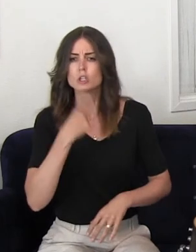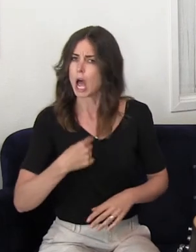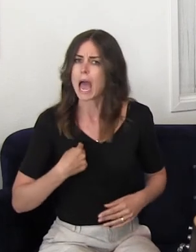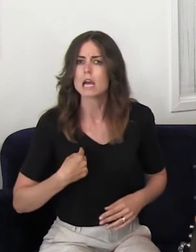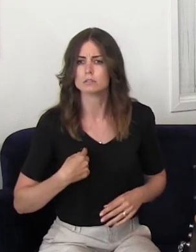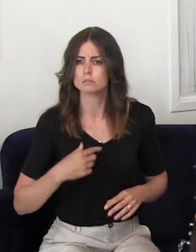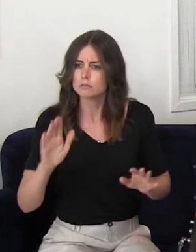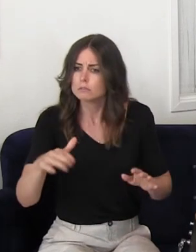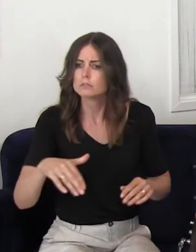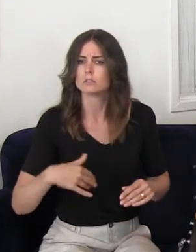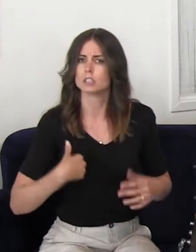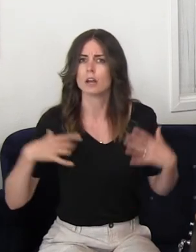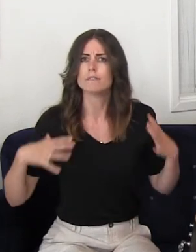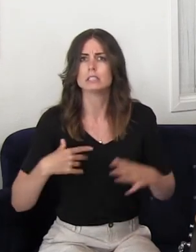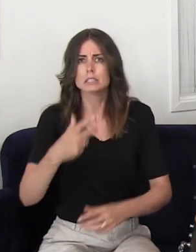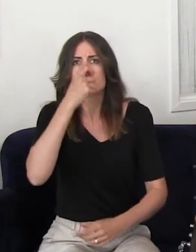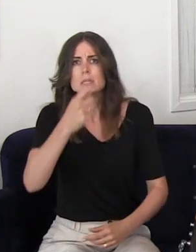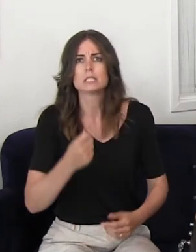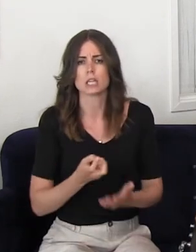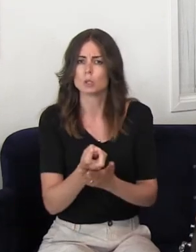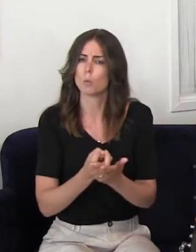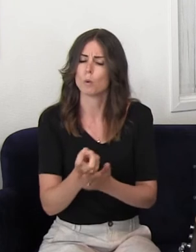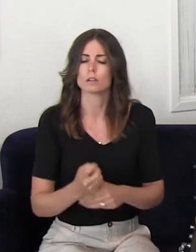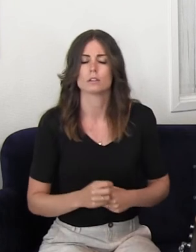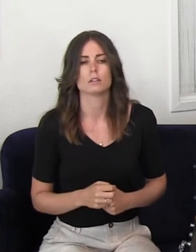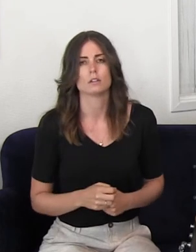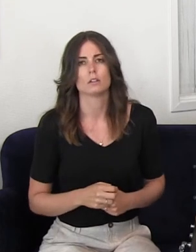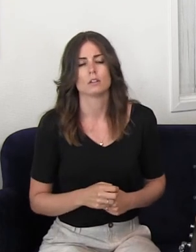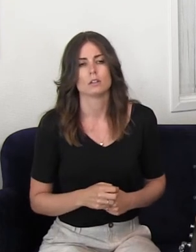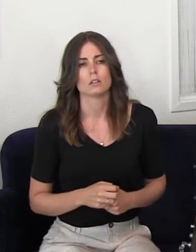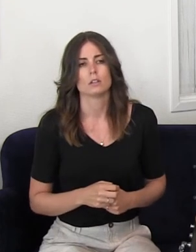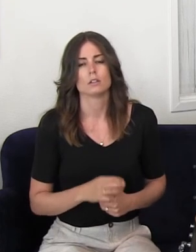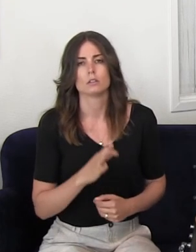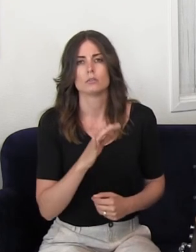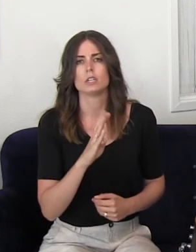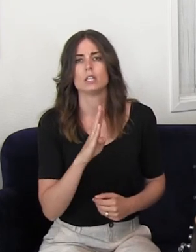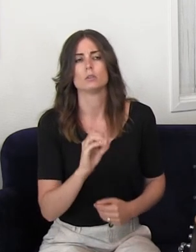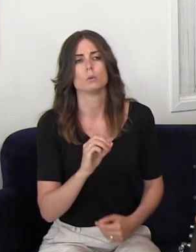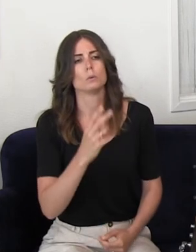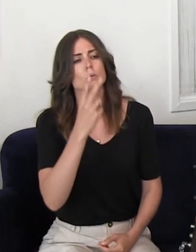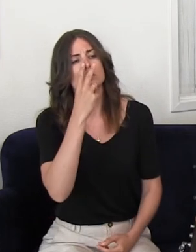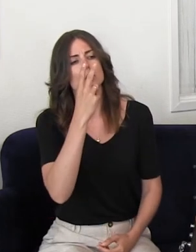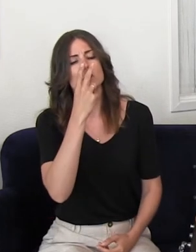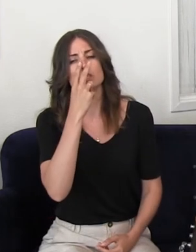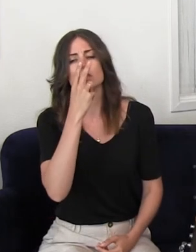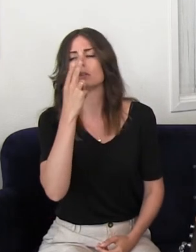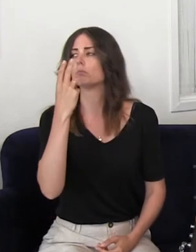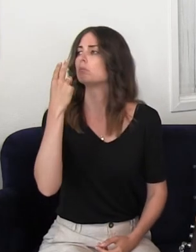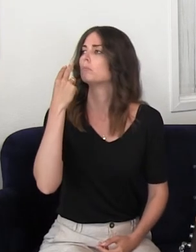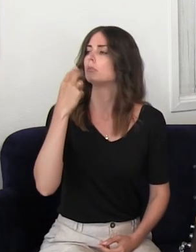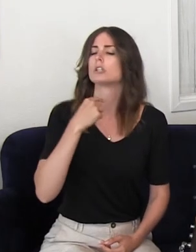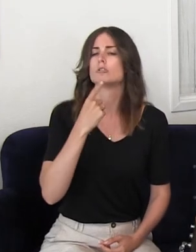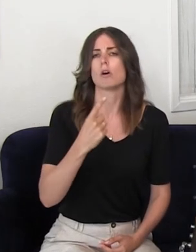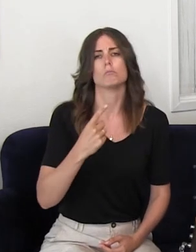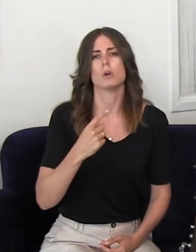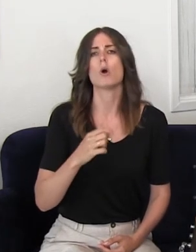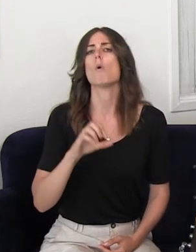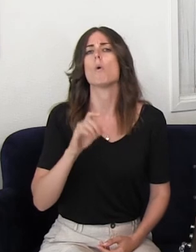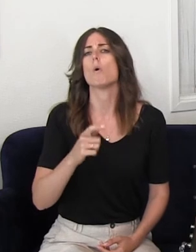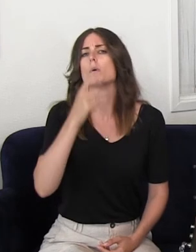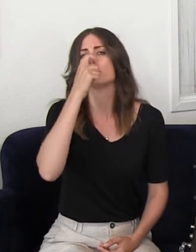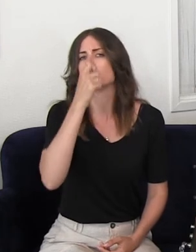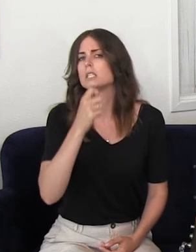öka farten, annars missar jag tåget. Så tog det en stund och så tittade Fido på henne i bakspegeln så sa han,